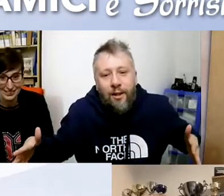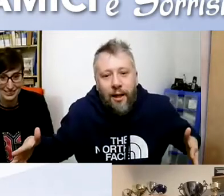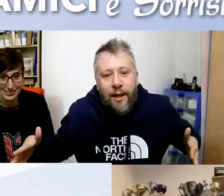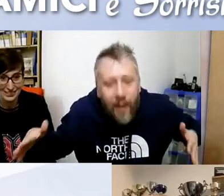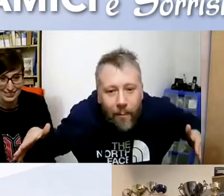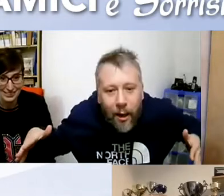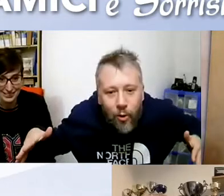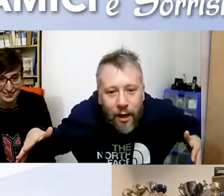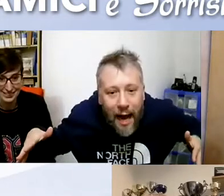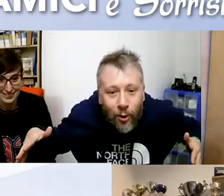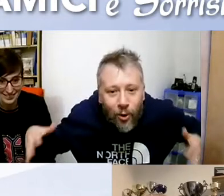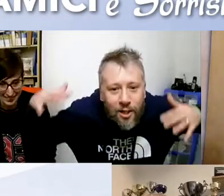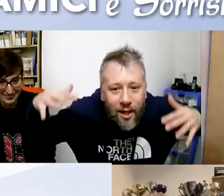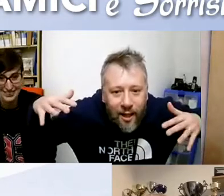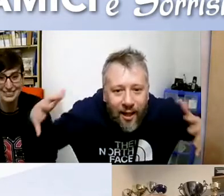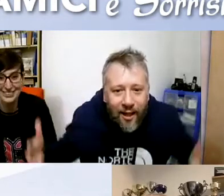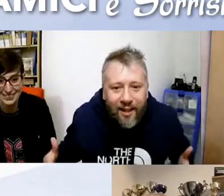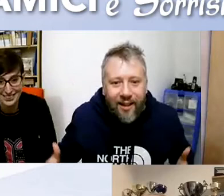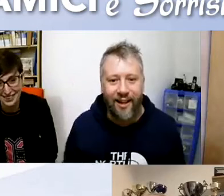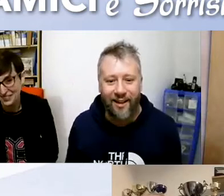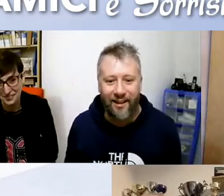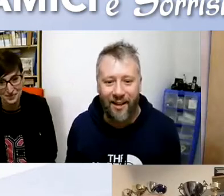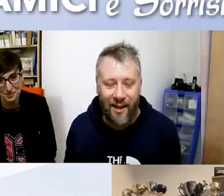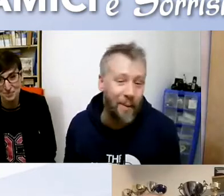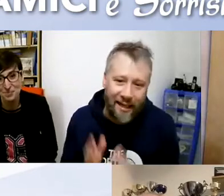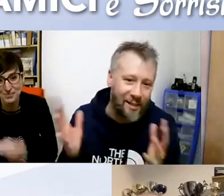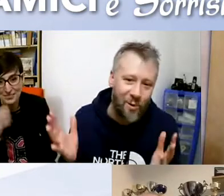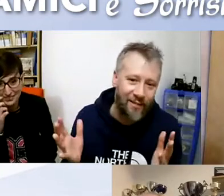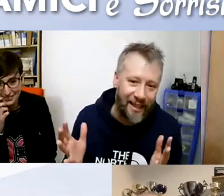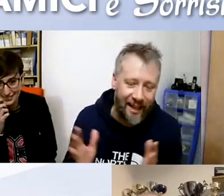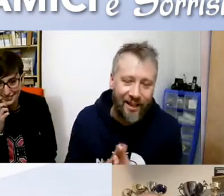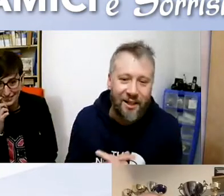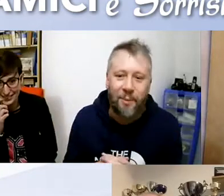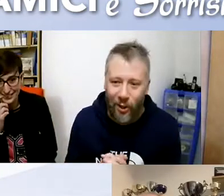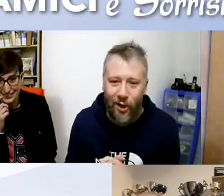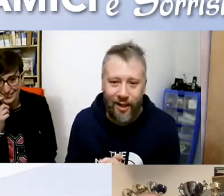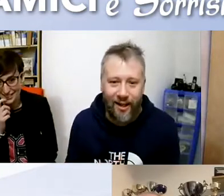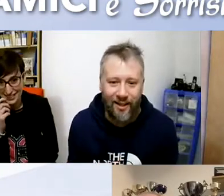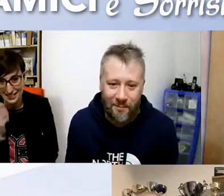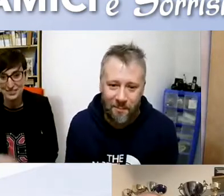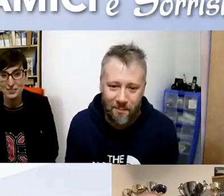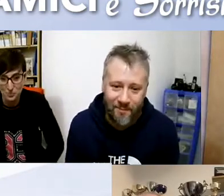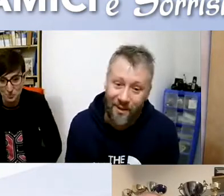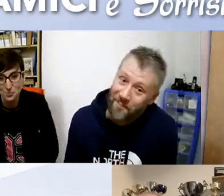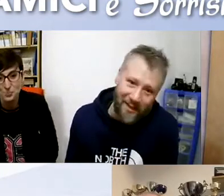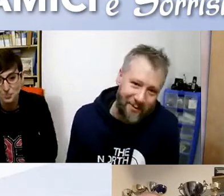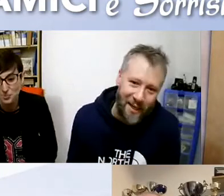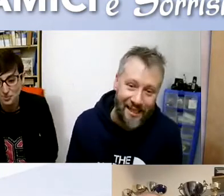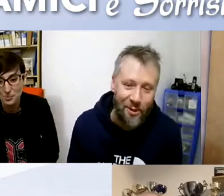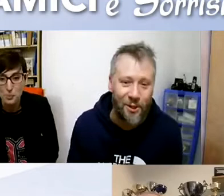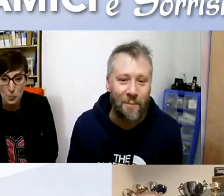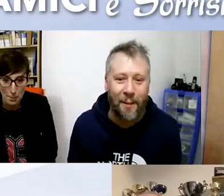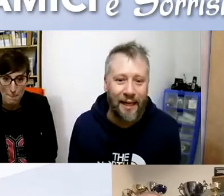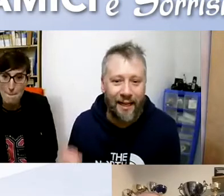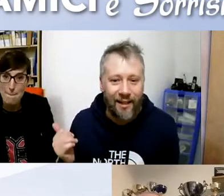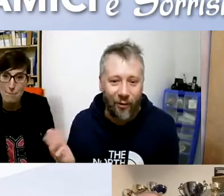suino allungato così, è bellissimo da vedere. però io li adoro, mi piacciono da morire.